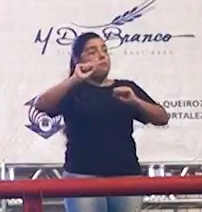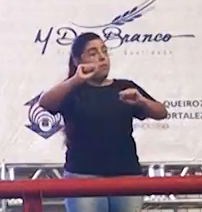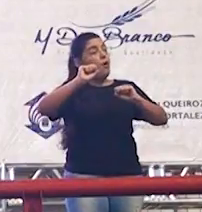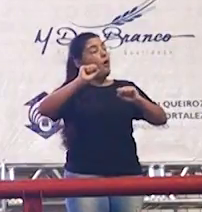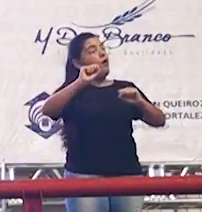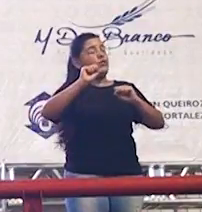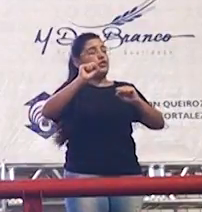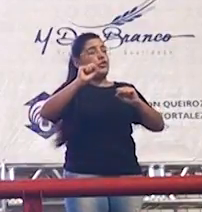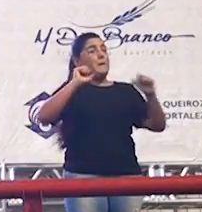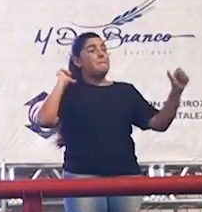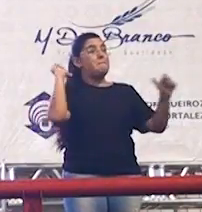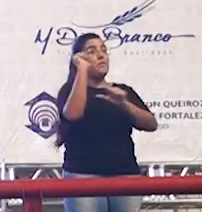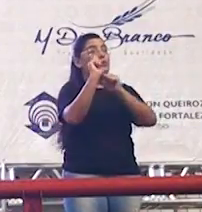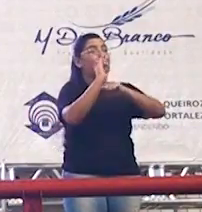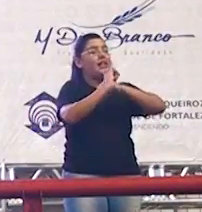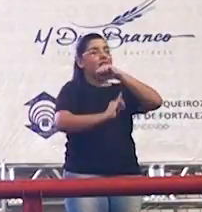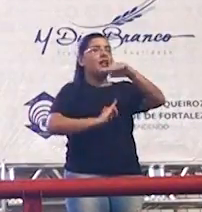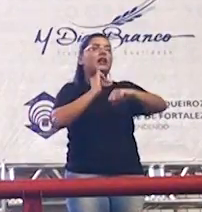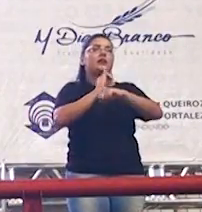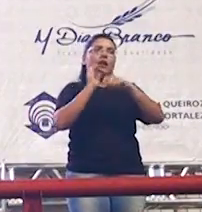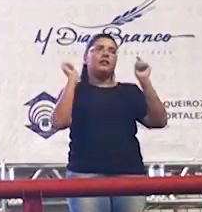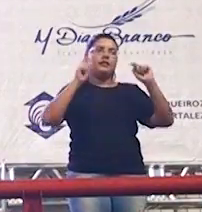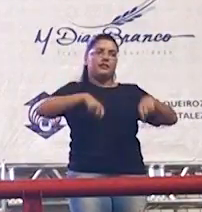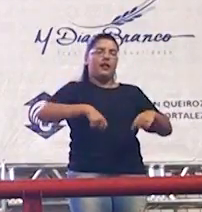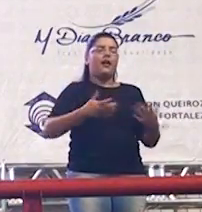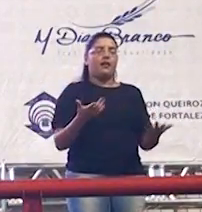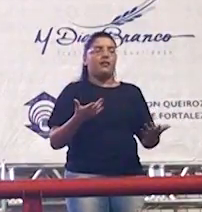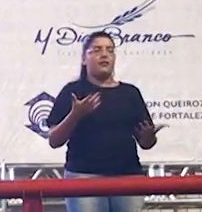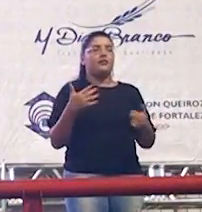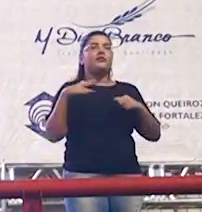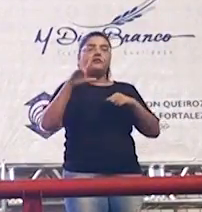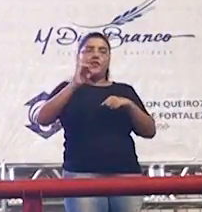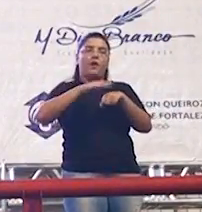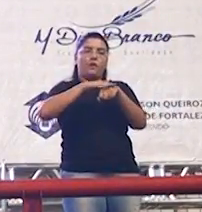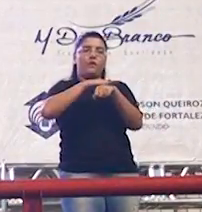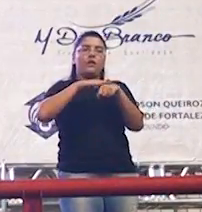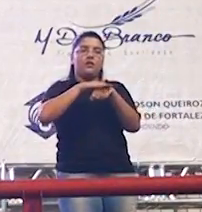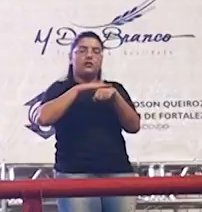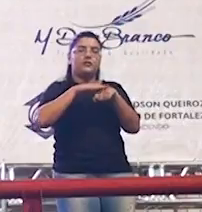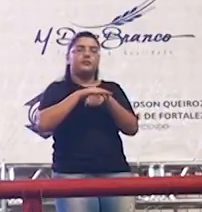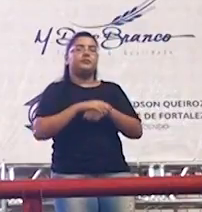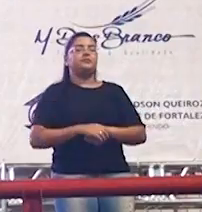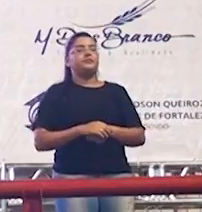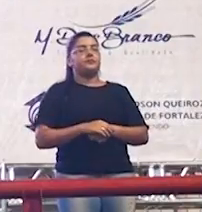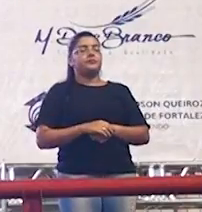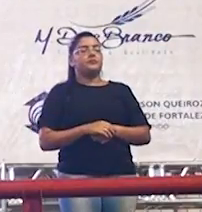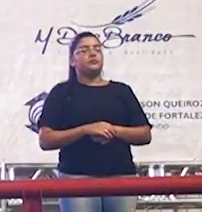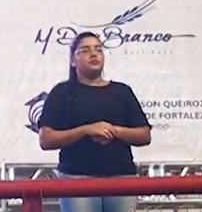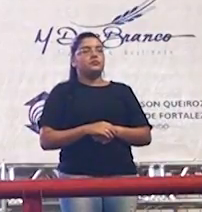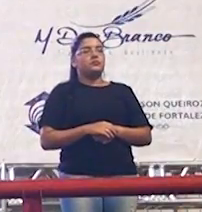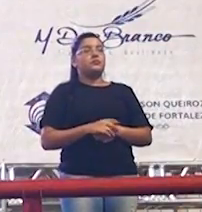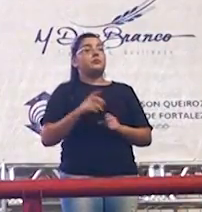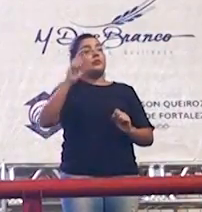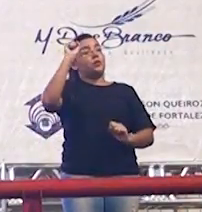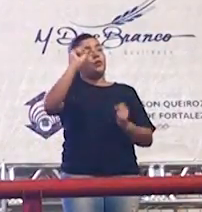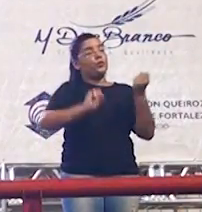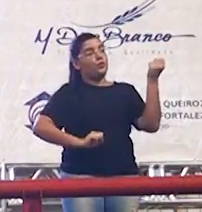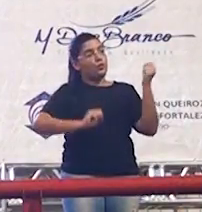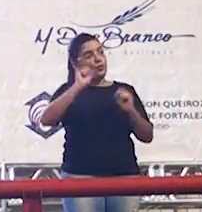cenário internacional. Já está mudando, mas já a gente conversa. Comércio,